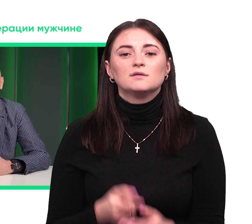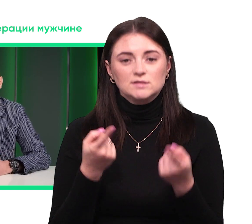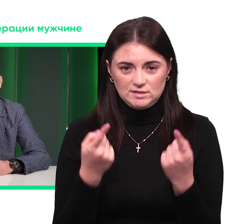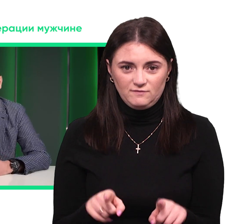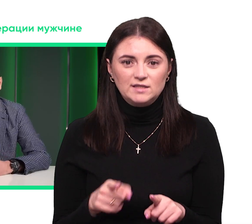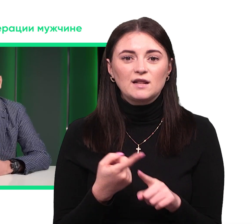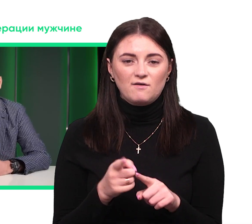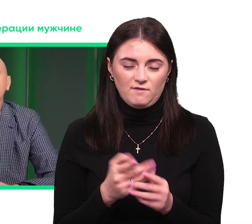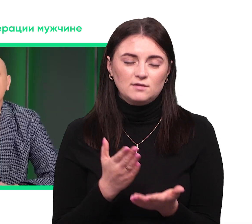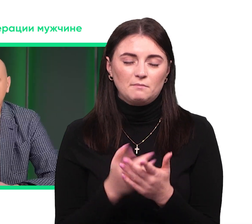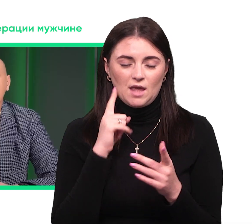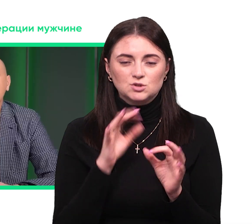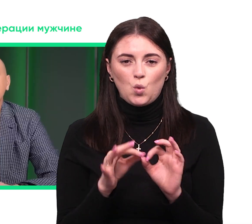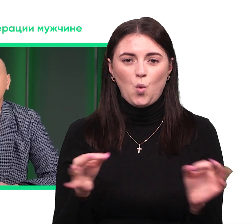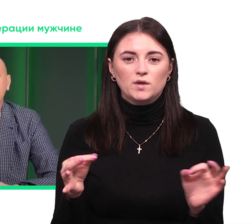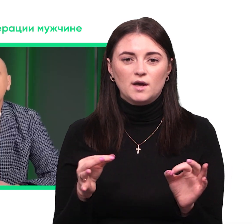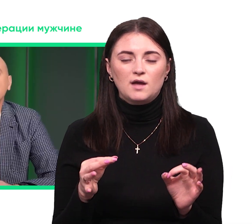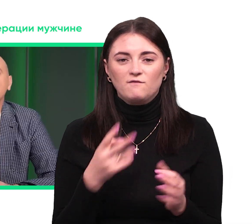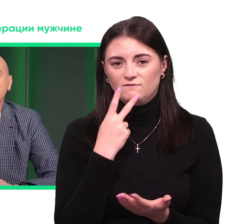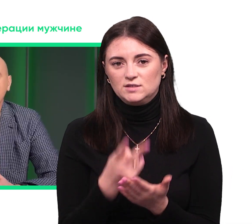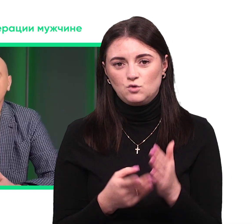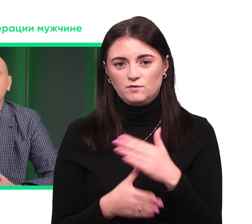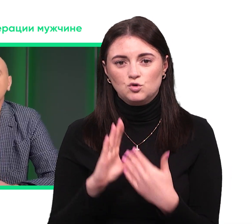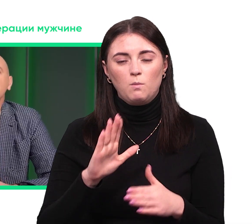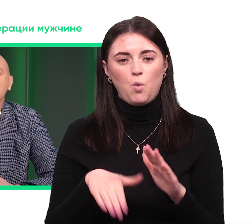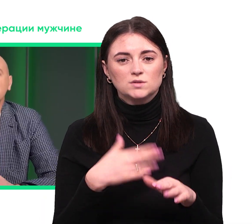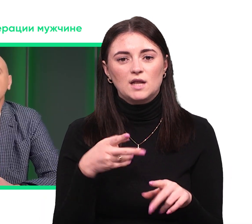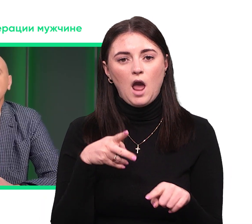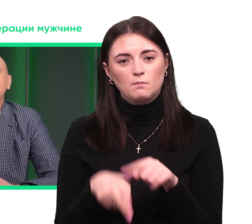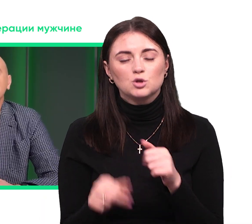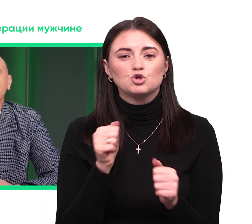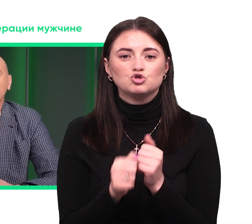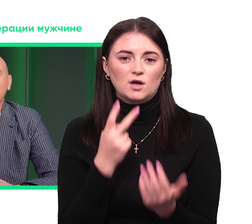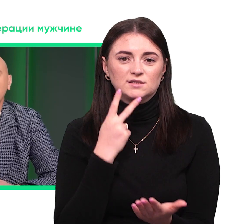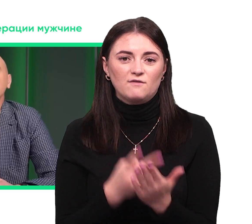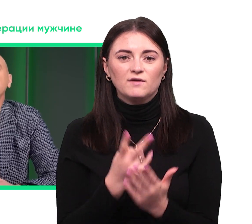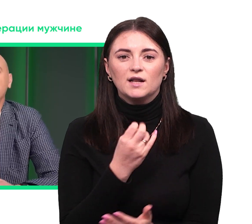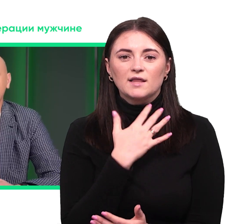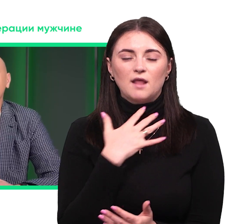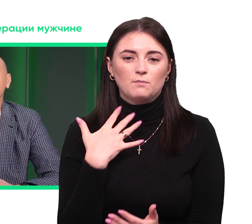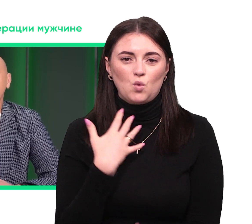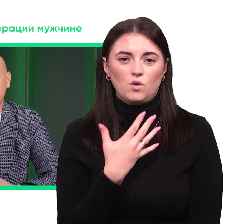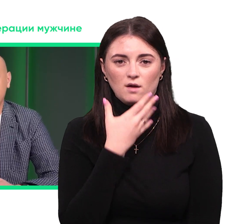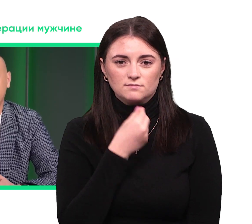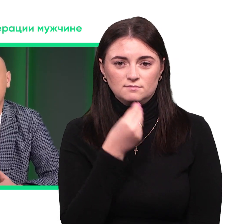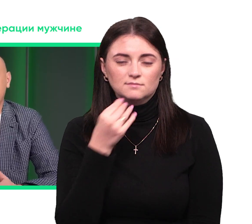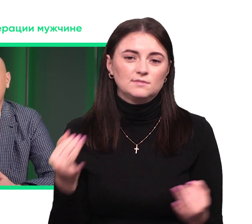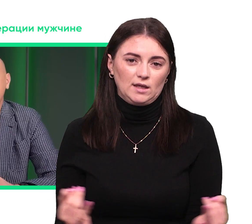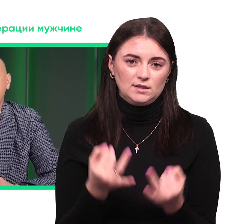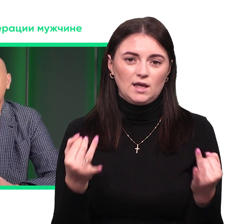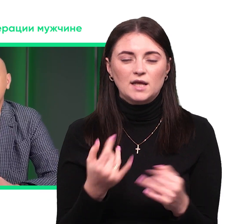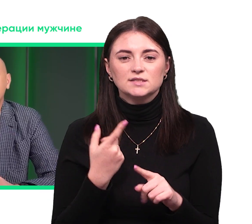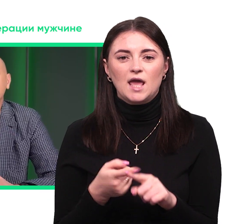Действительно, в этом есть логика. Визуально половой член после обрезания часто выглядит намного привлекательнее и интереснее.